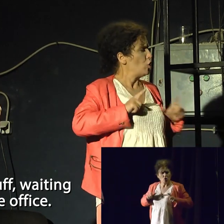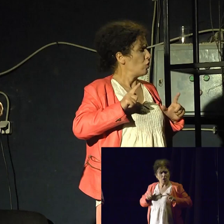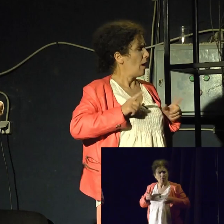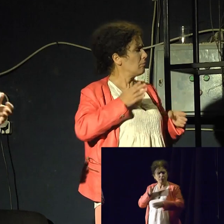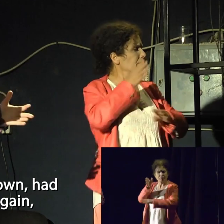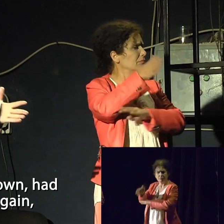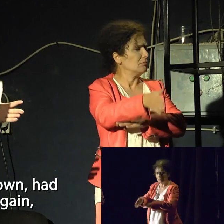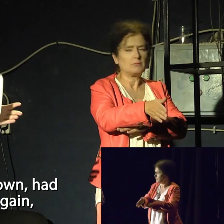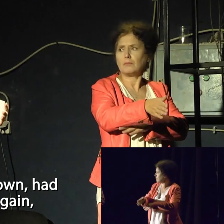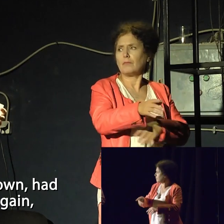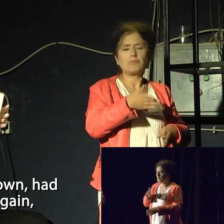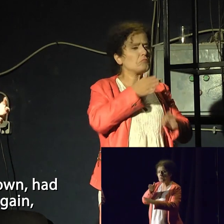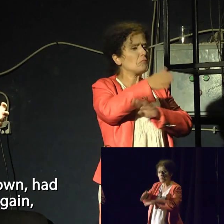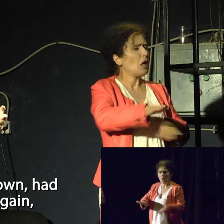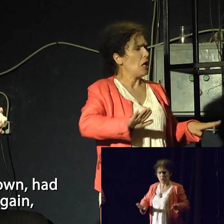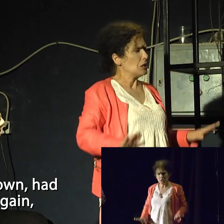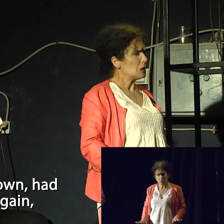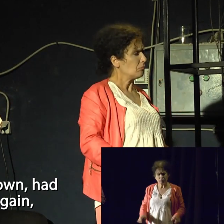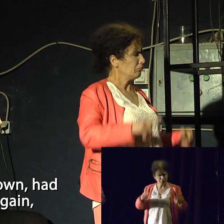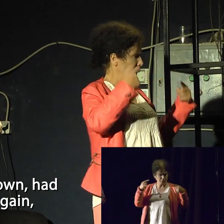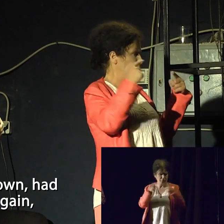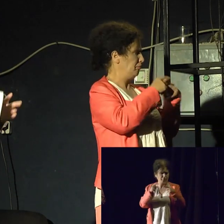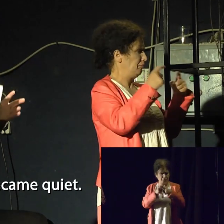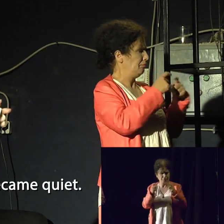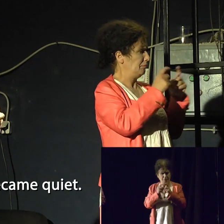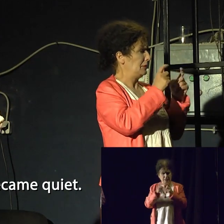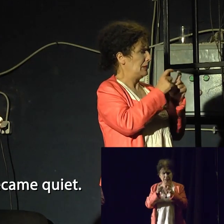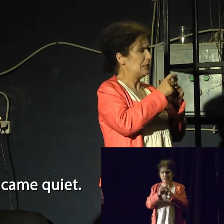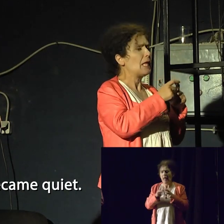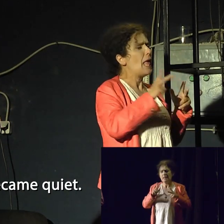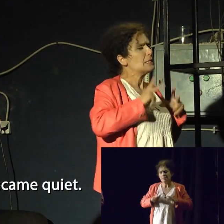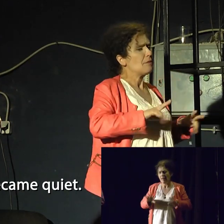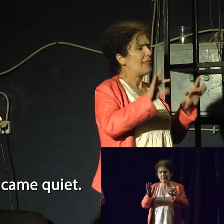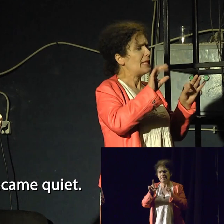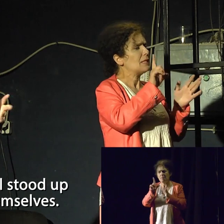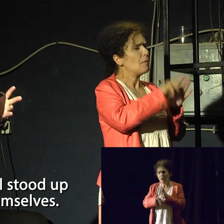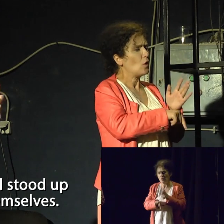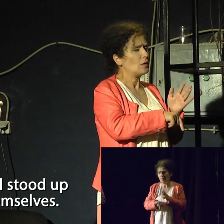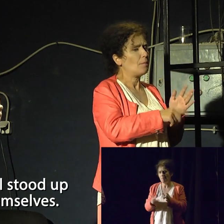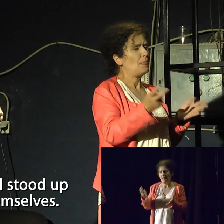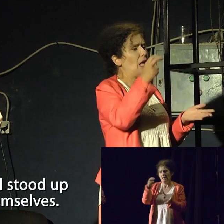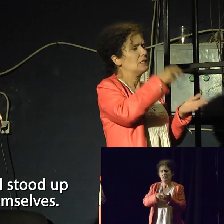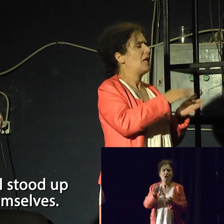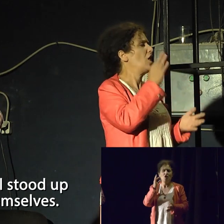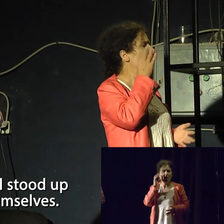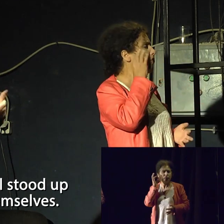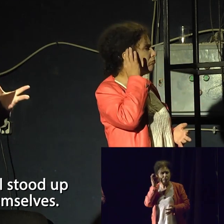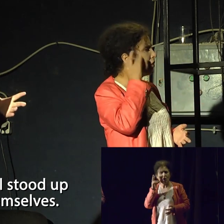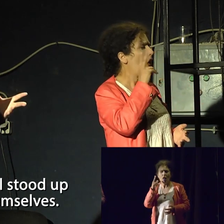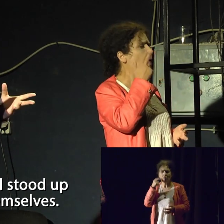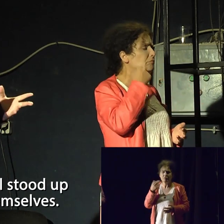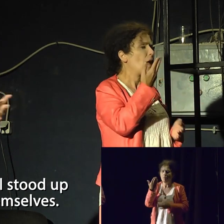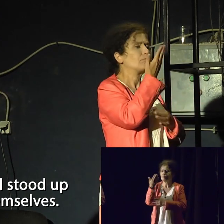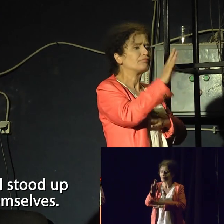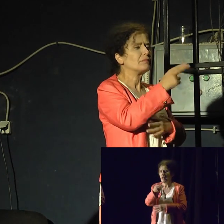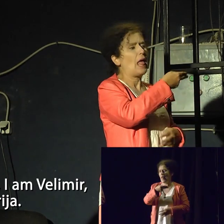влеземе. Влеговме, седнавме, пак малце се закачавме со другарчињата, се смиривме по едно 10 минути. Станаа дечкото и девојката и ни се